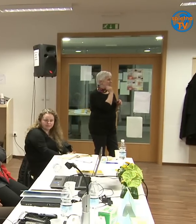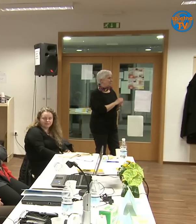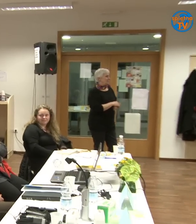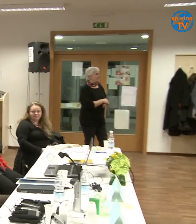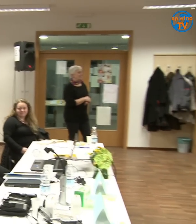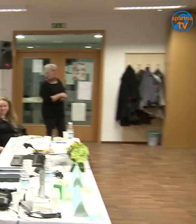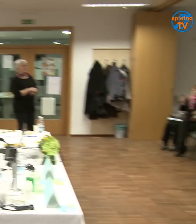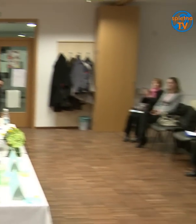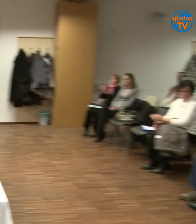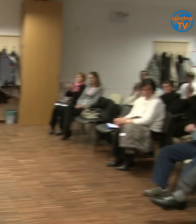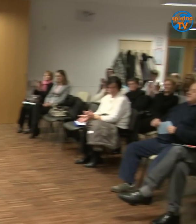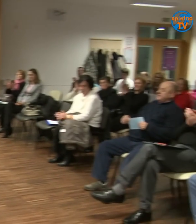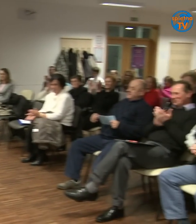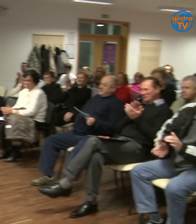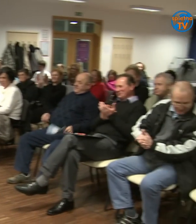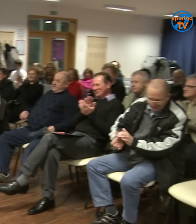lepa.